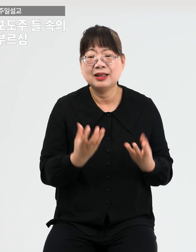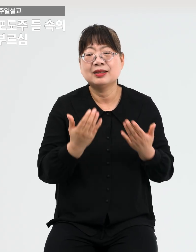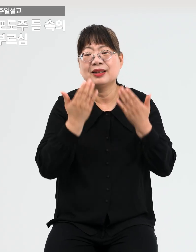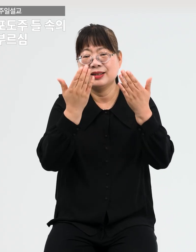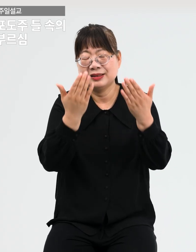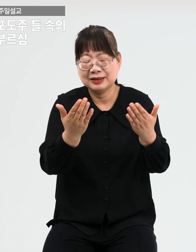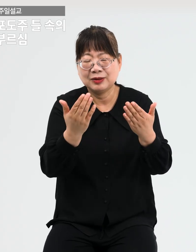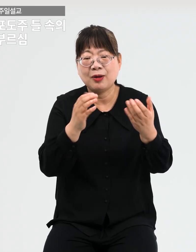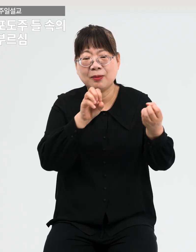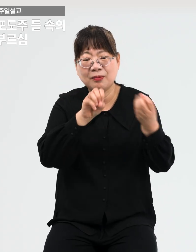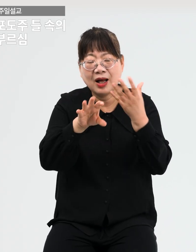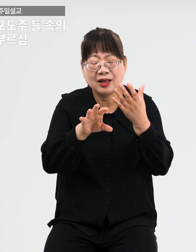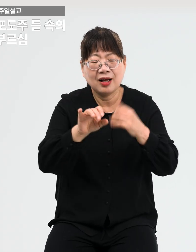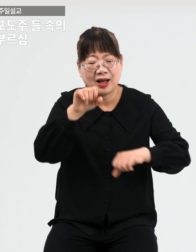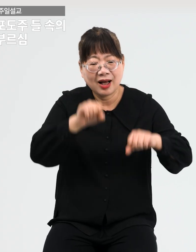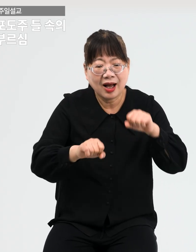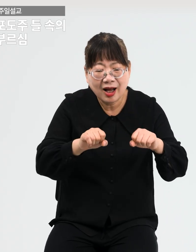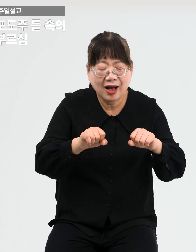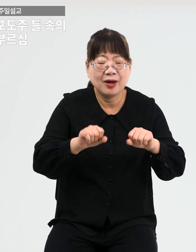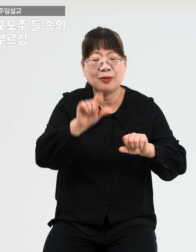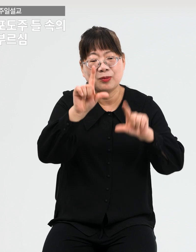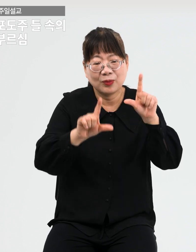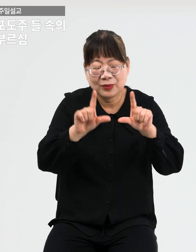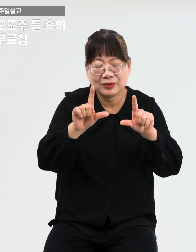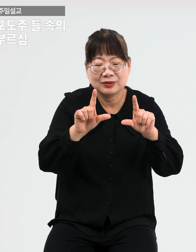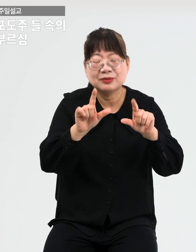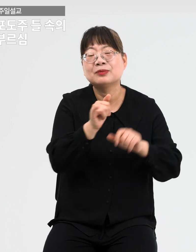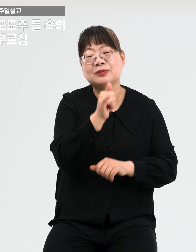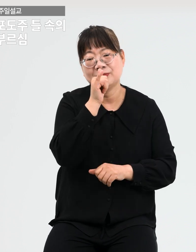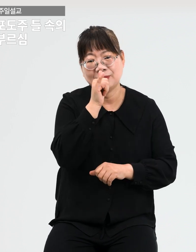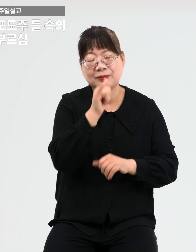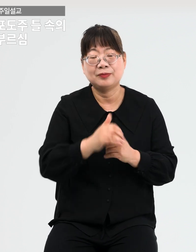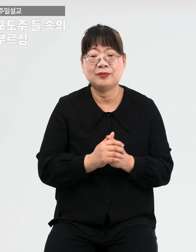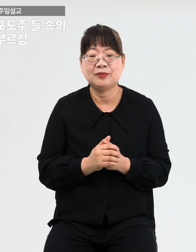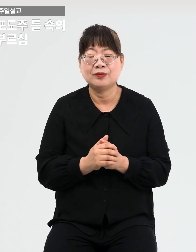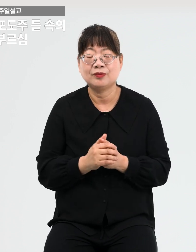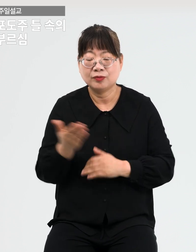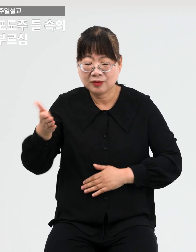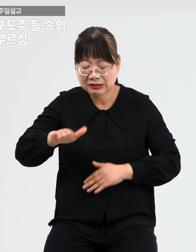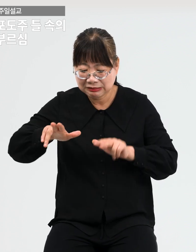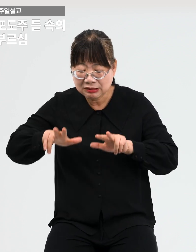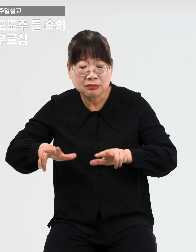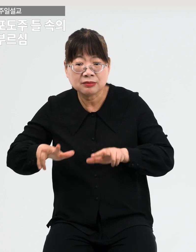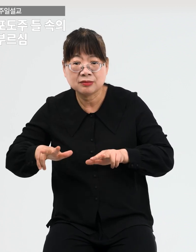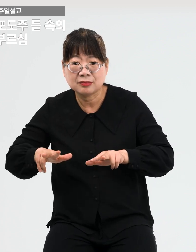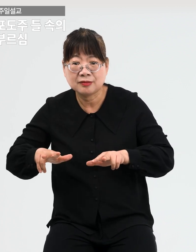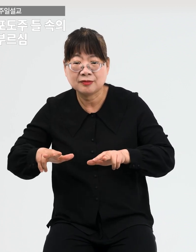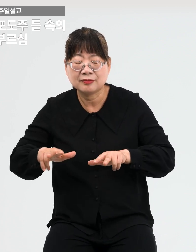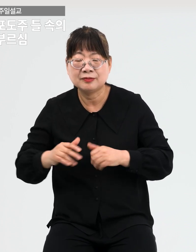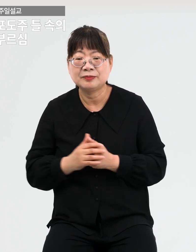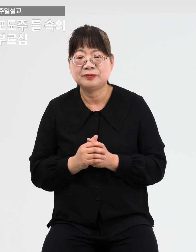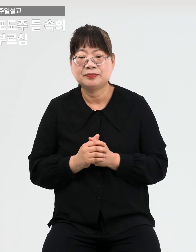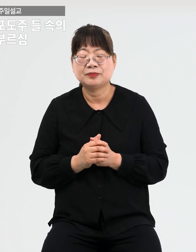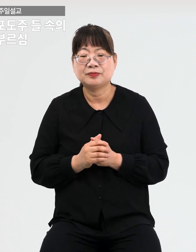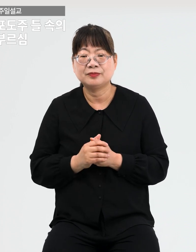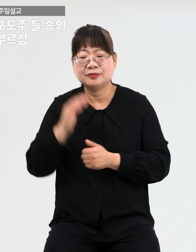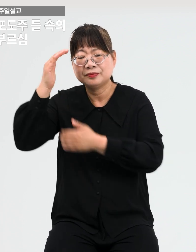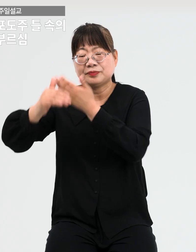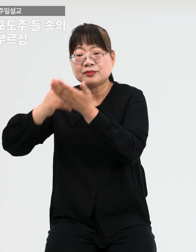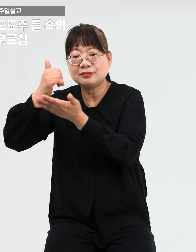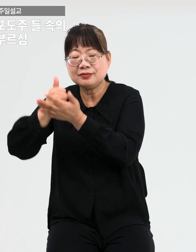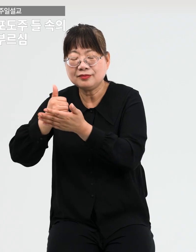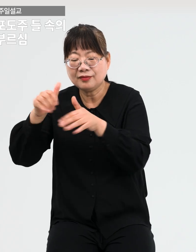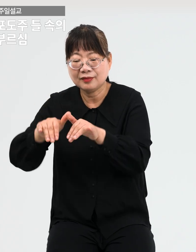여력이 있었고 또 울기라도 했어요. 근데 이제는 이런